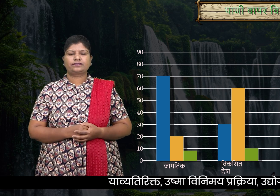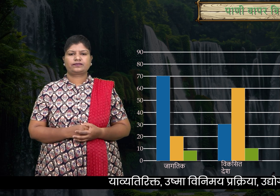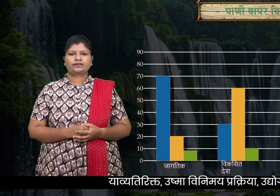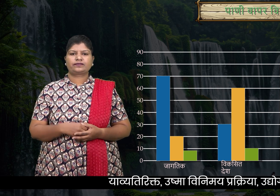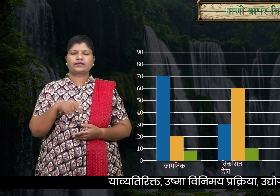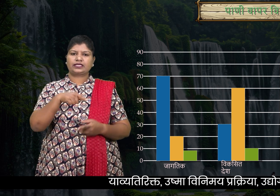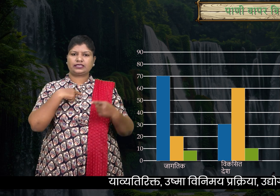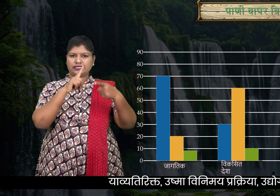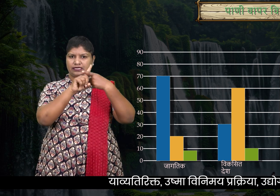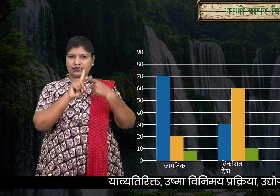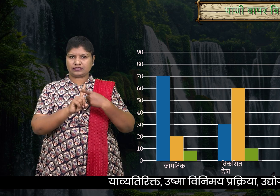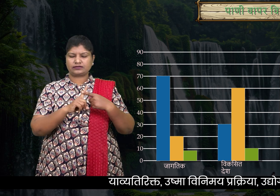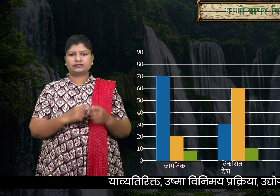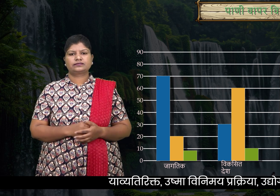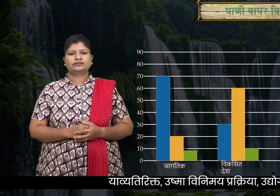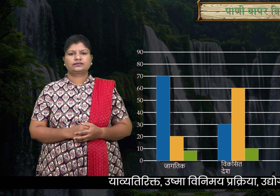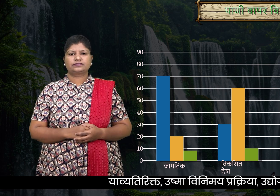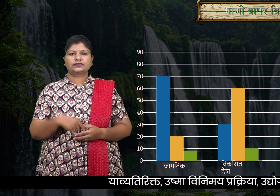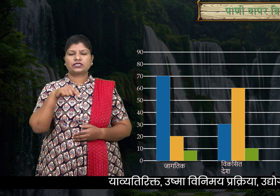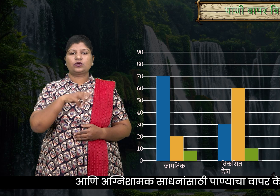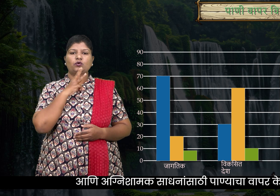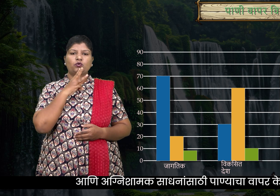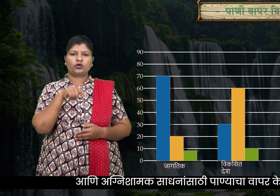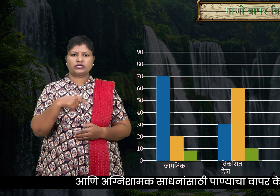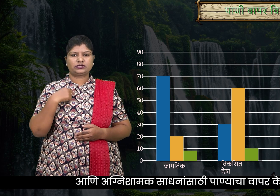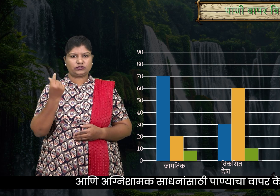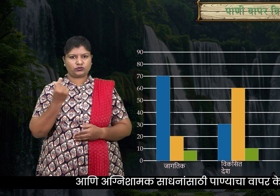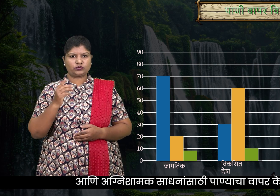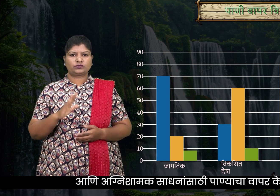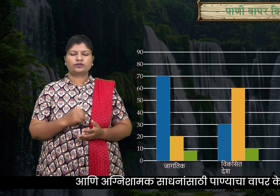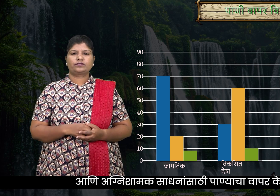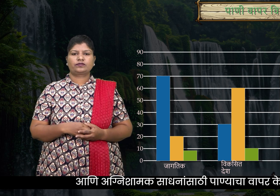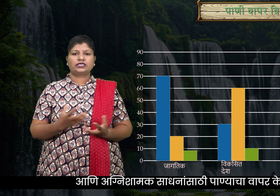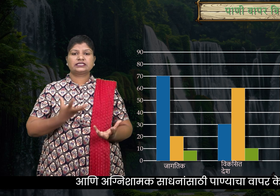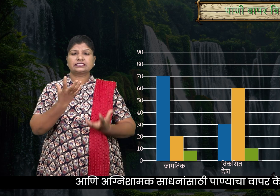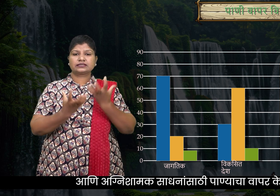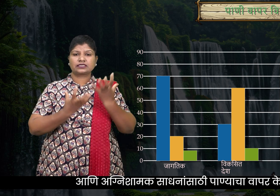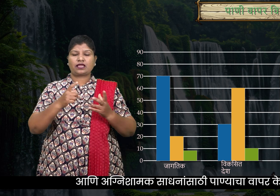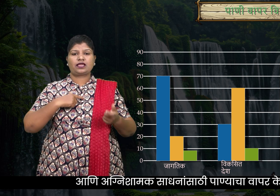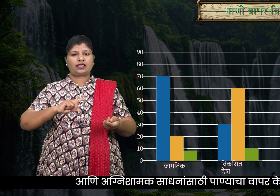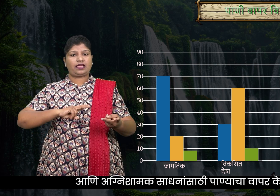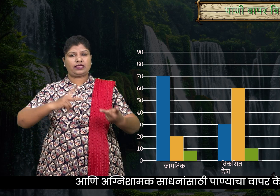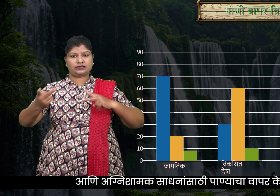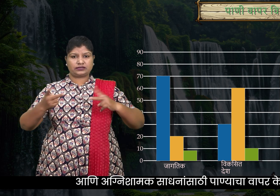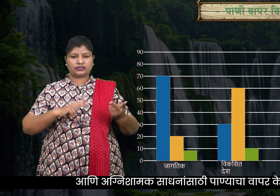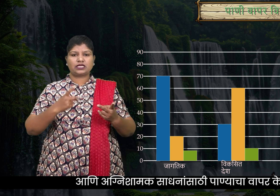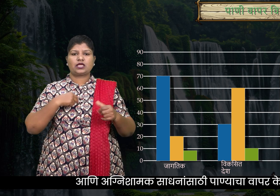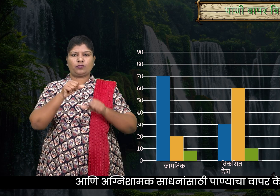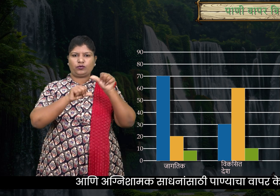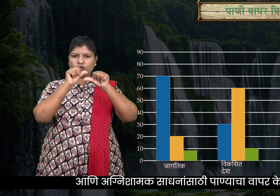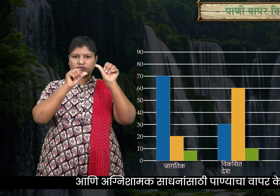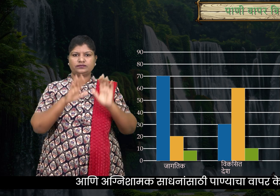या व्यतिरिक्त उष्मा विनिमय प्रक्रिया, उद्योग आणि अग्निशामक साधनांसाठी पाण्याचा वापर केला जातो.